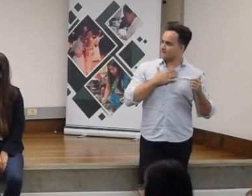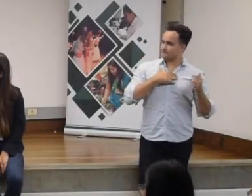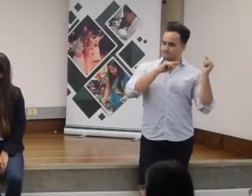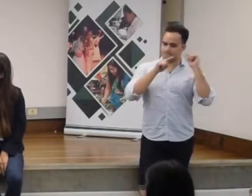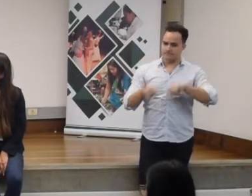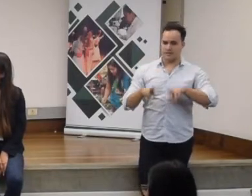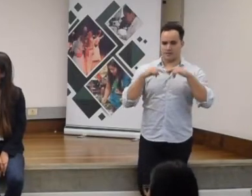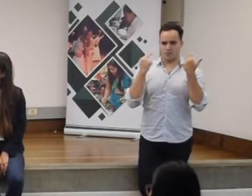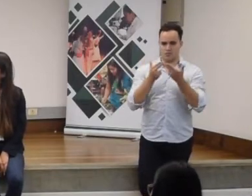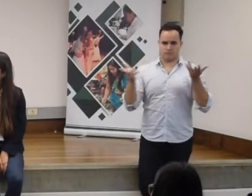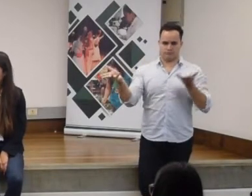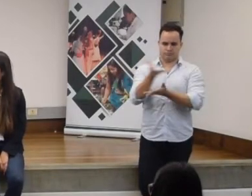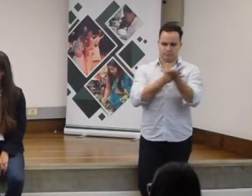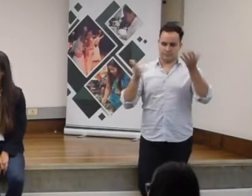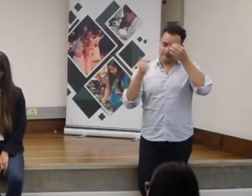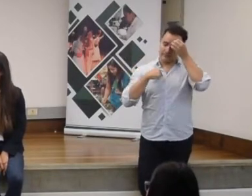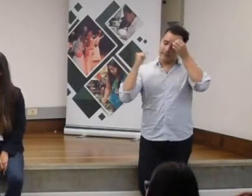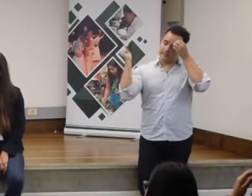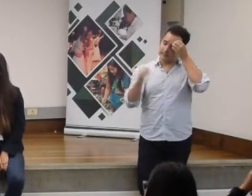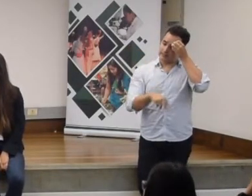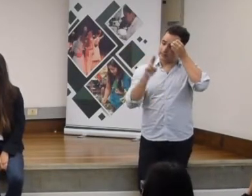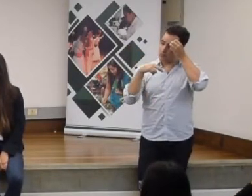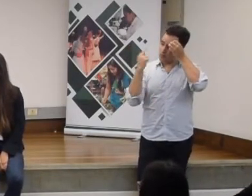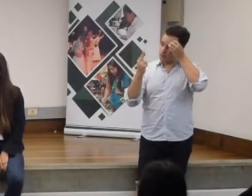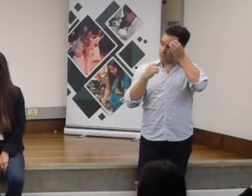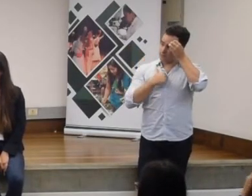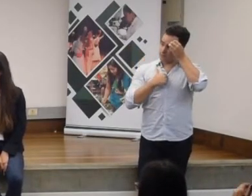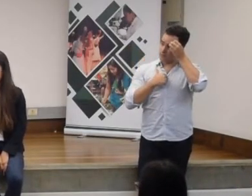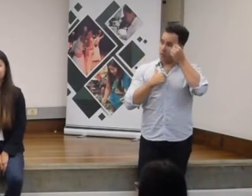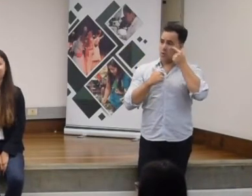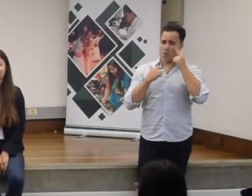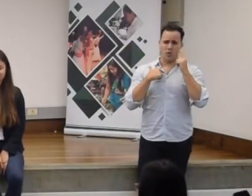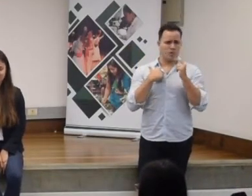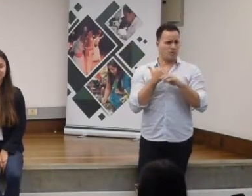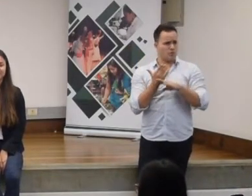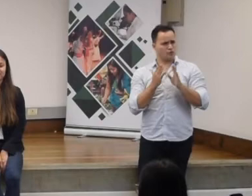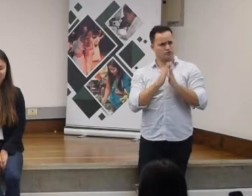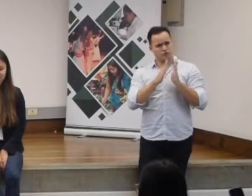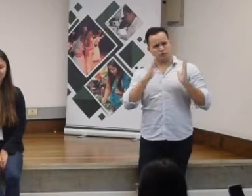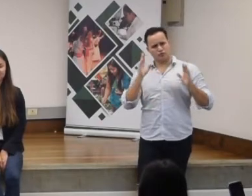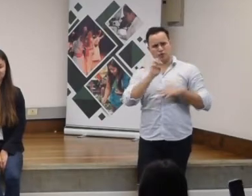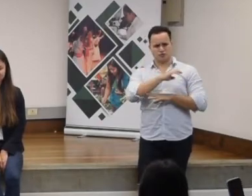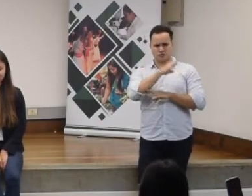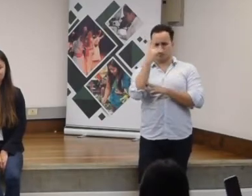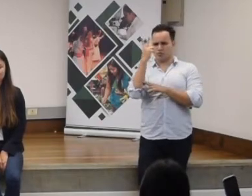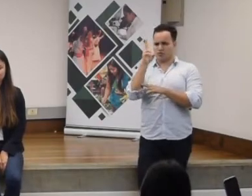estas reuniones, pero para venir a estas reuniones no pueden ser tan largas, no pueden ser en